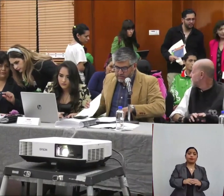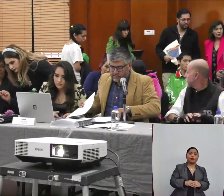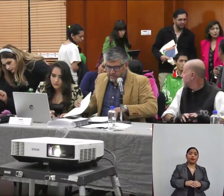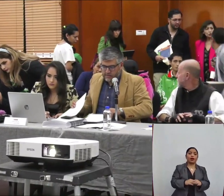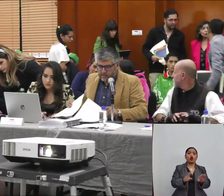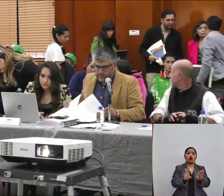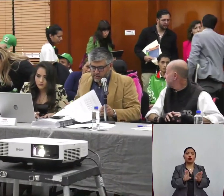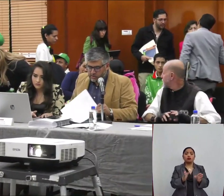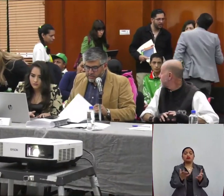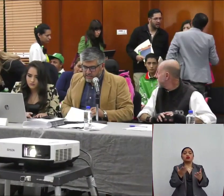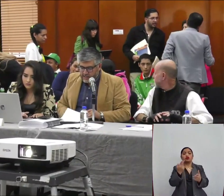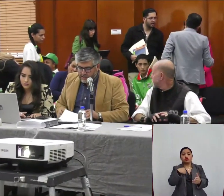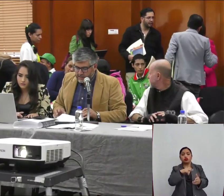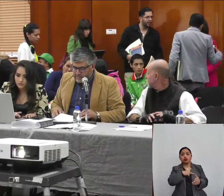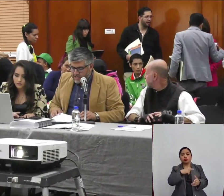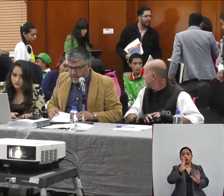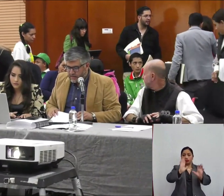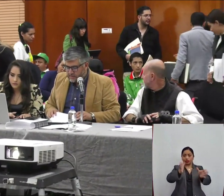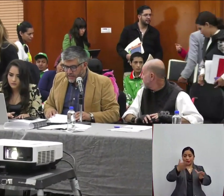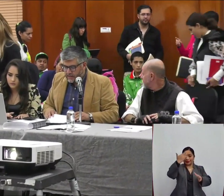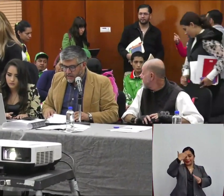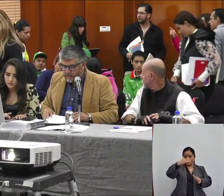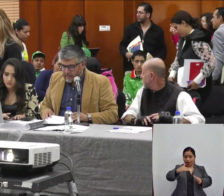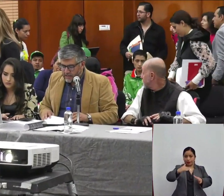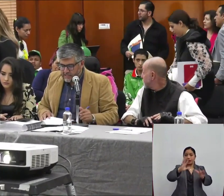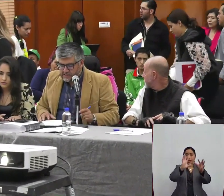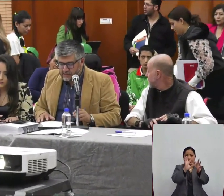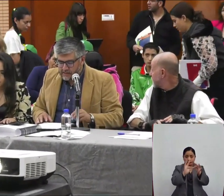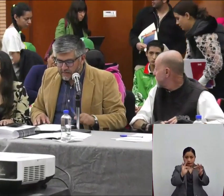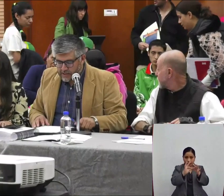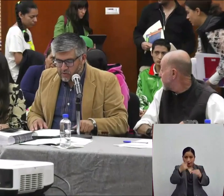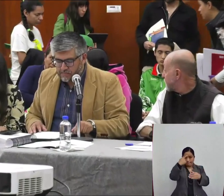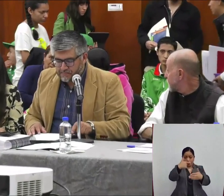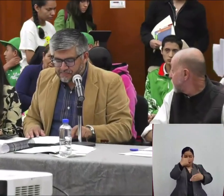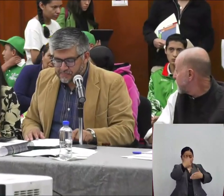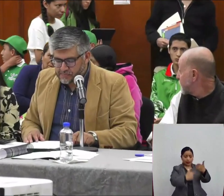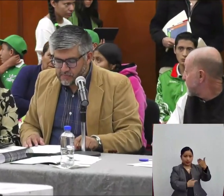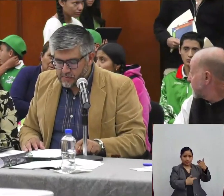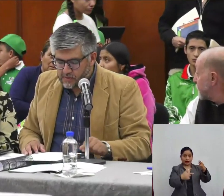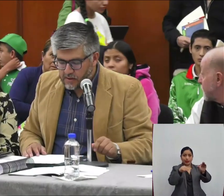habitual, comentaré la dinámica de la mesa de trabajo.